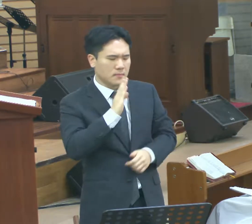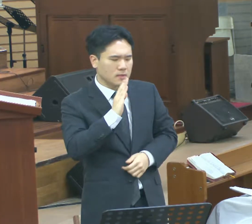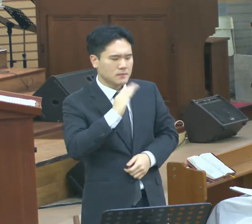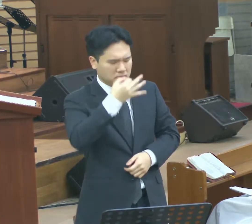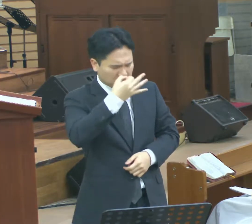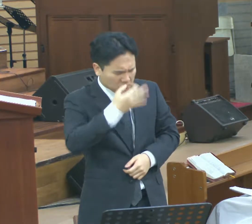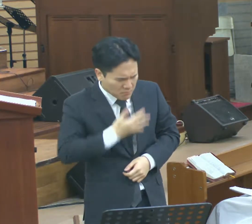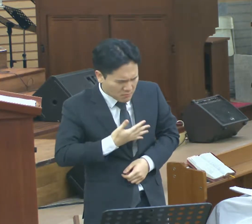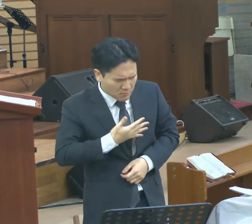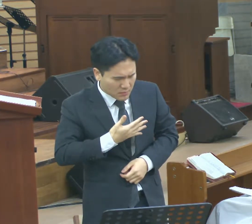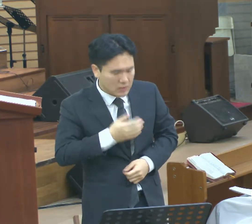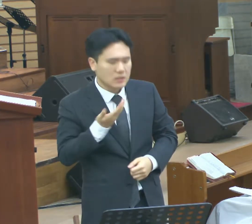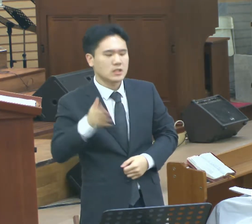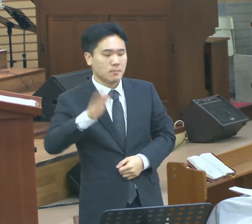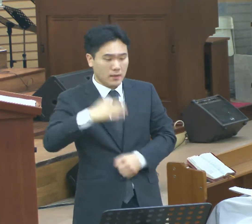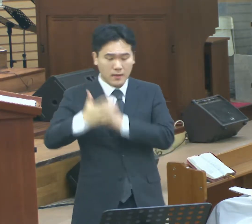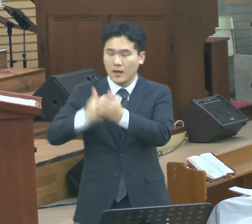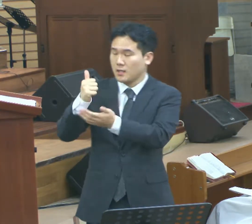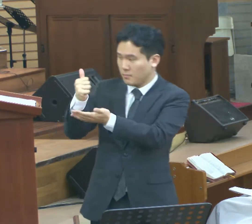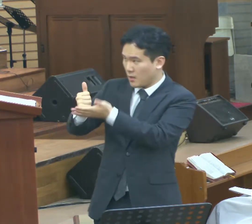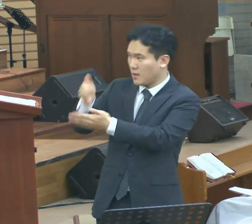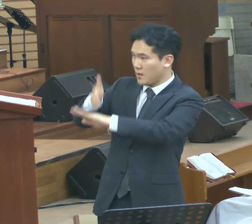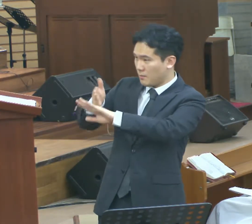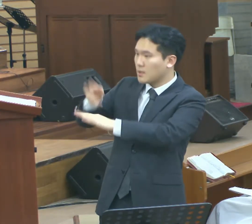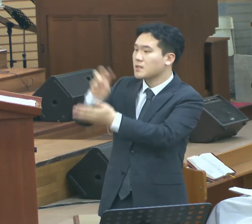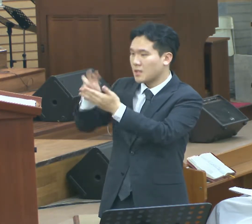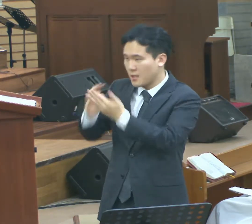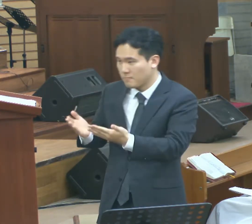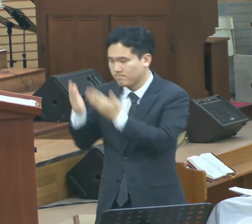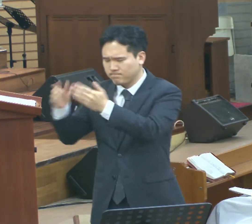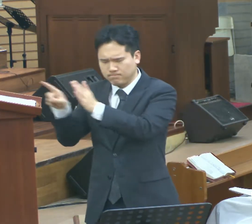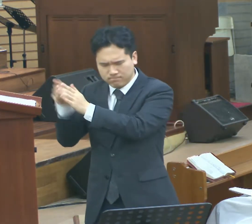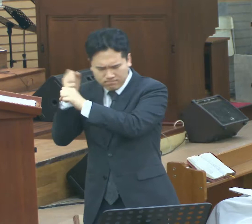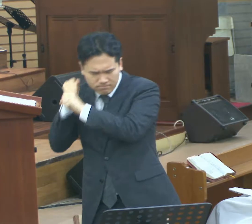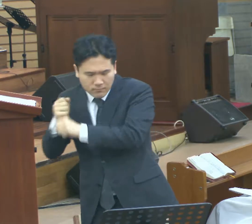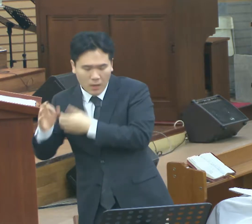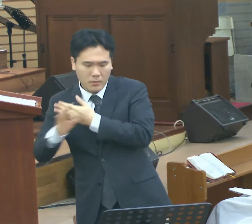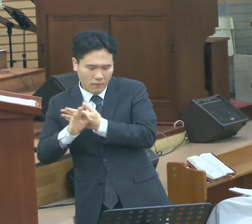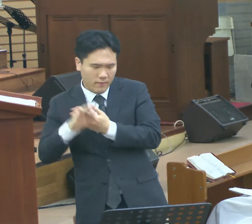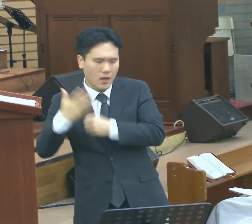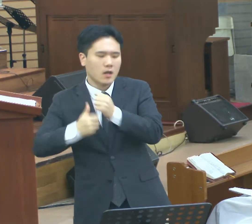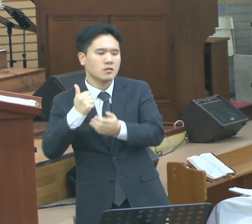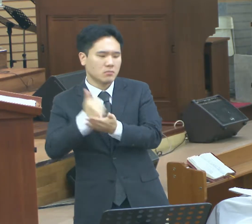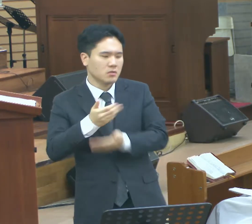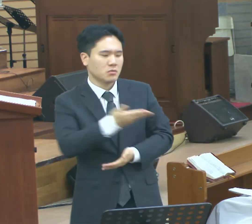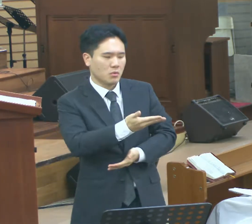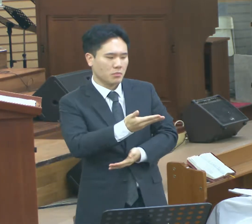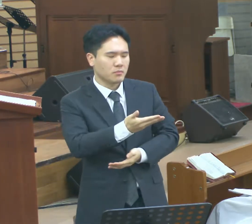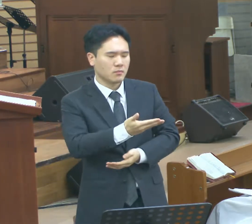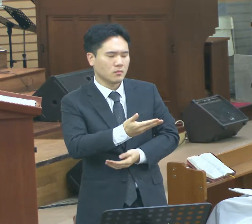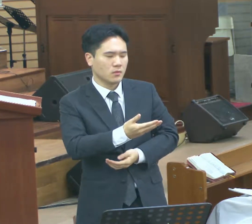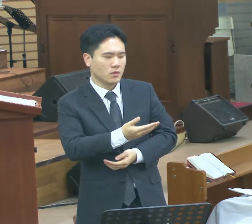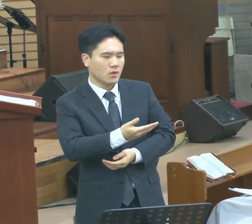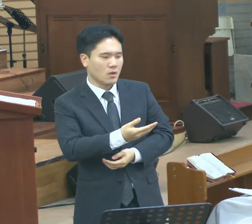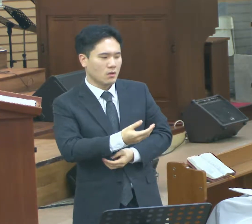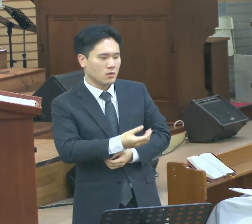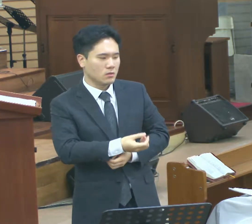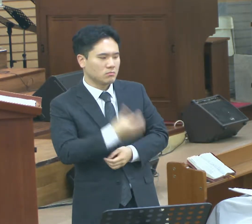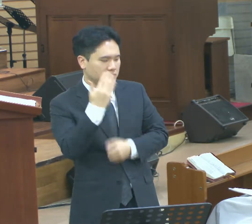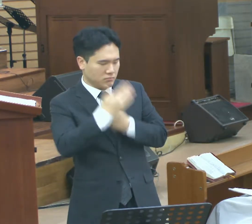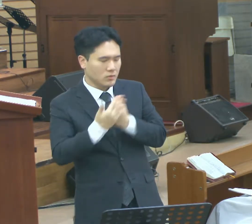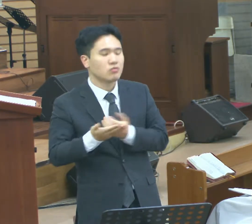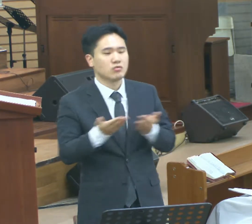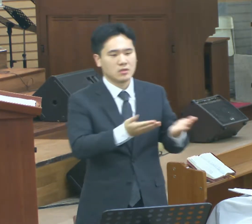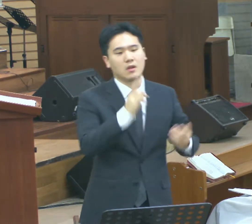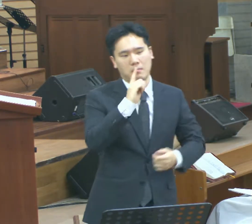있었어요. 그래서 하나님을 이 상황에서도 최선을 다해 경배하자 하면서 새 노래로 하나님을